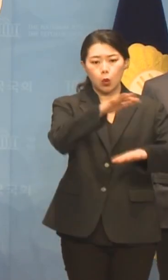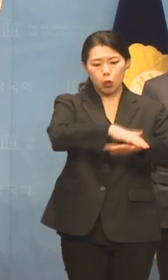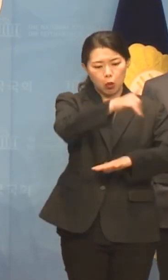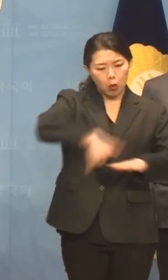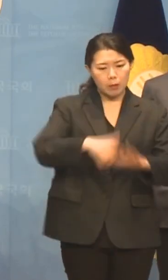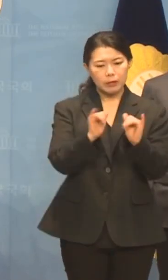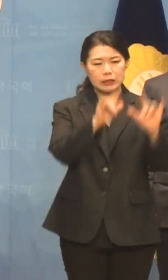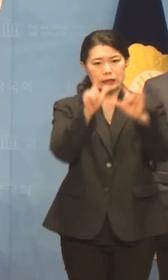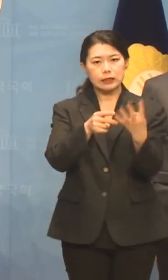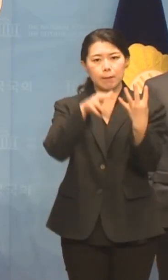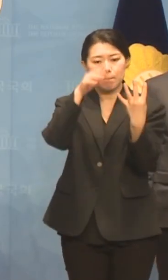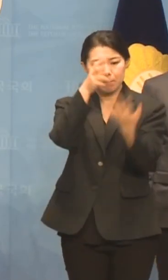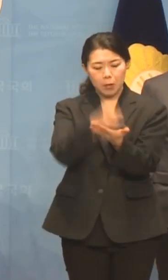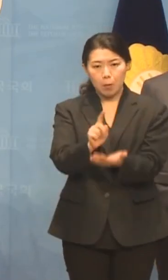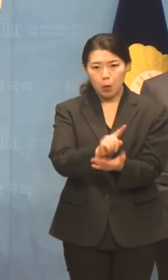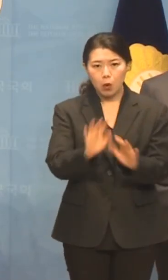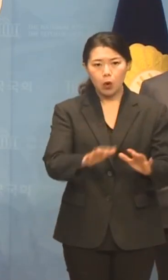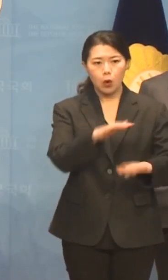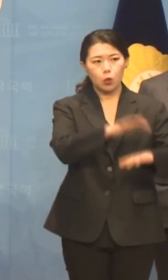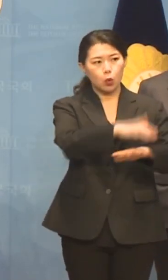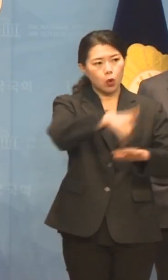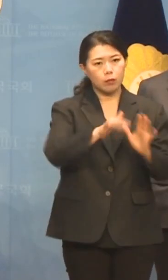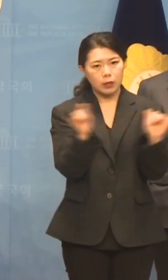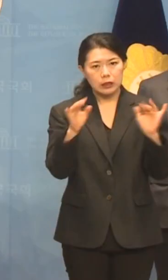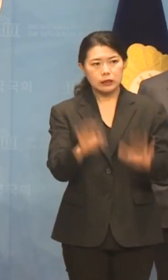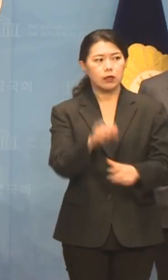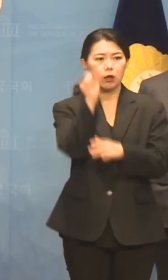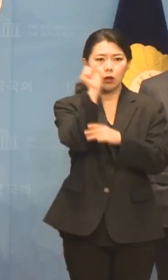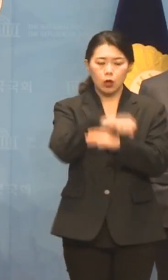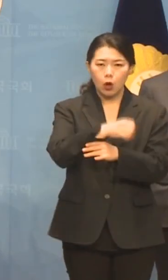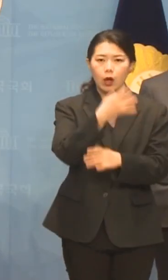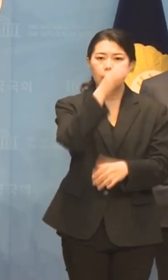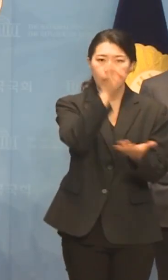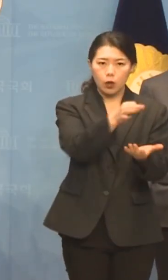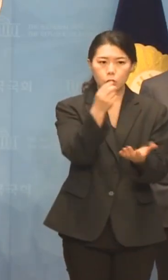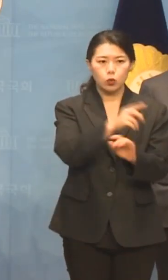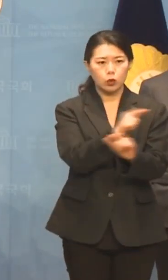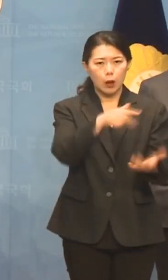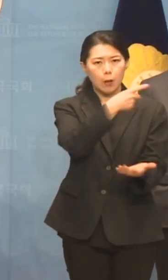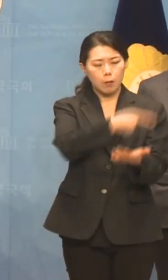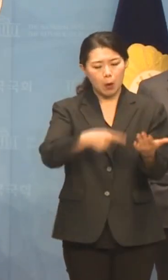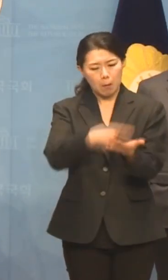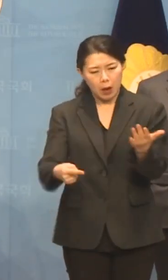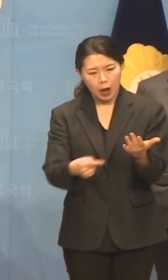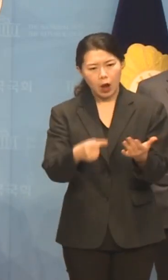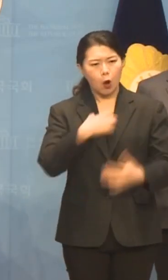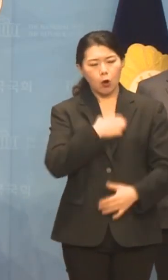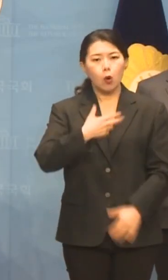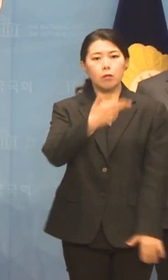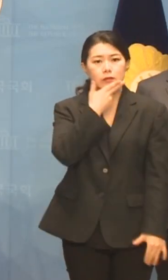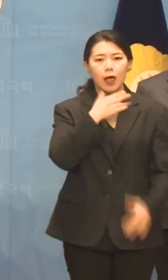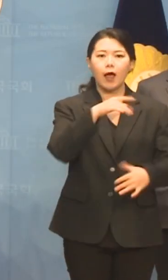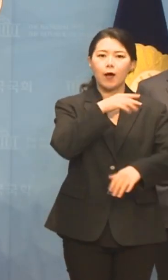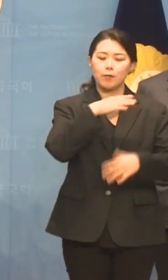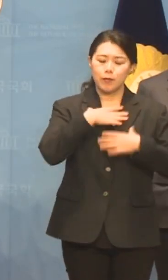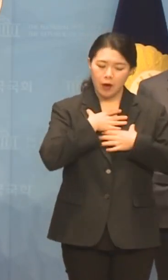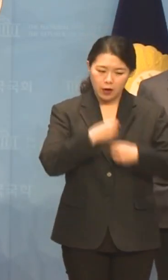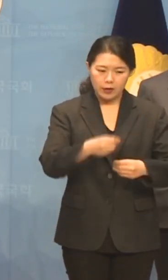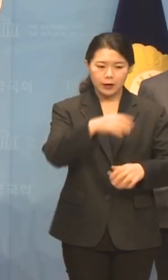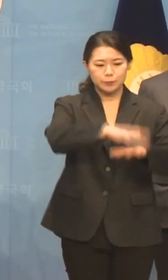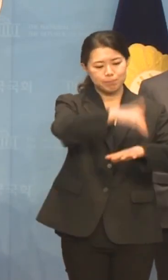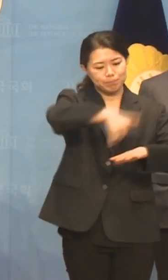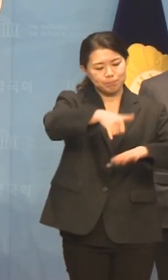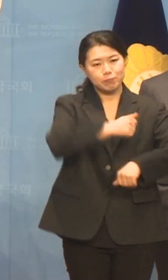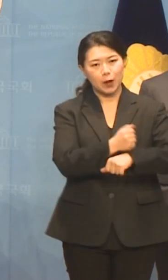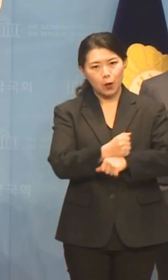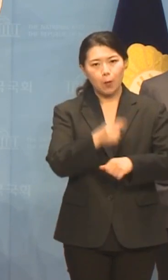농업민생사법은 농업인이 농산물 가격과 재해 걱정 없이 마음 편히 농사 지을 수 있도록 함으로써 국민